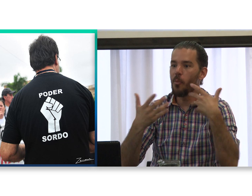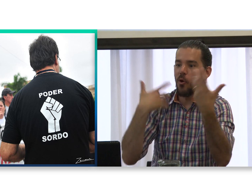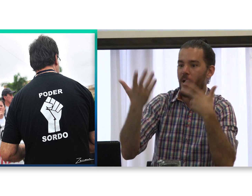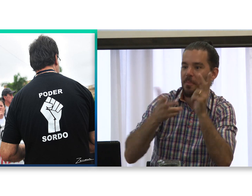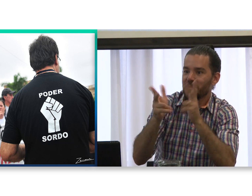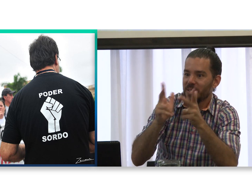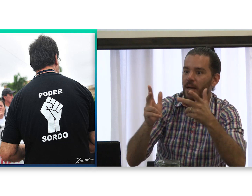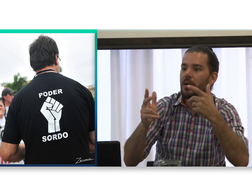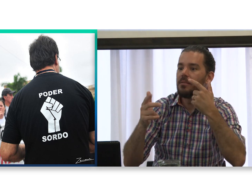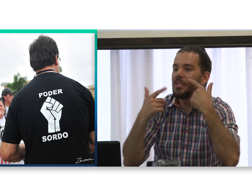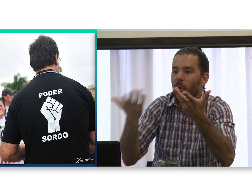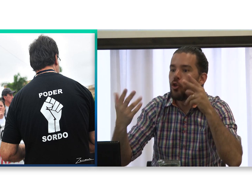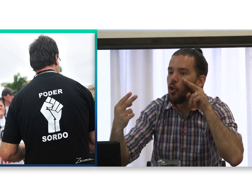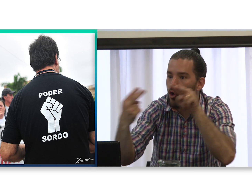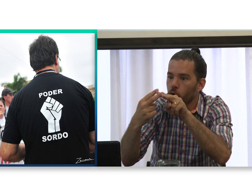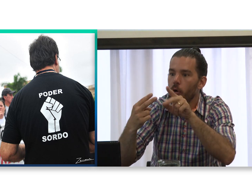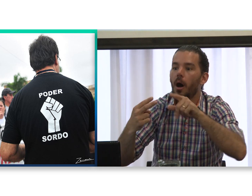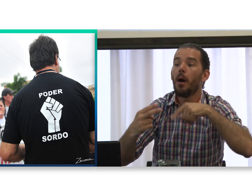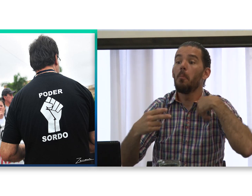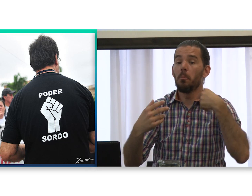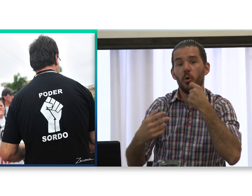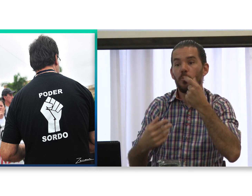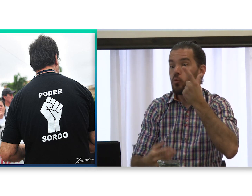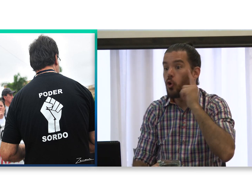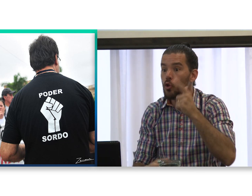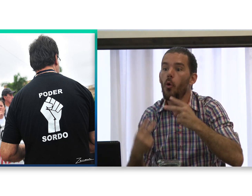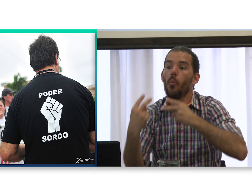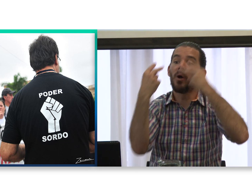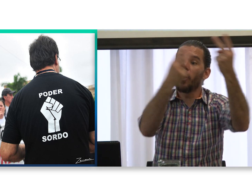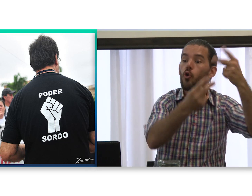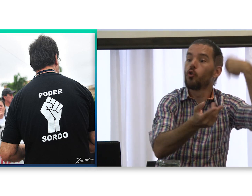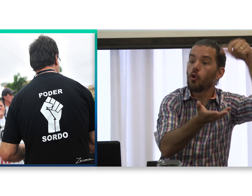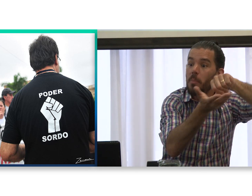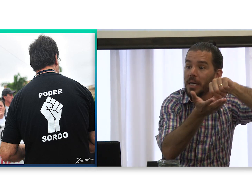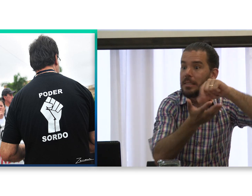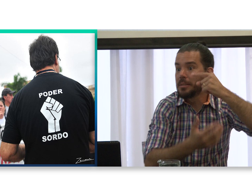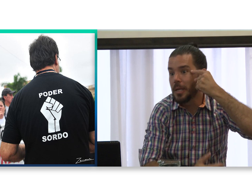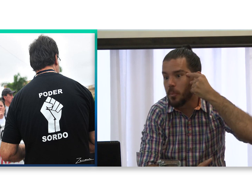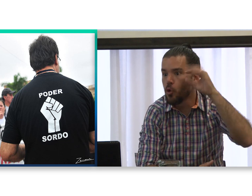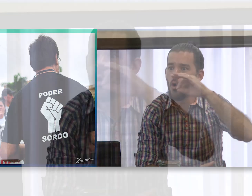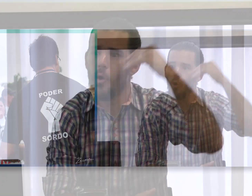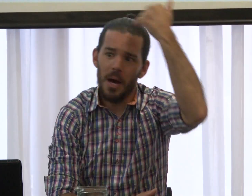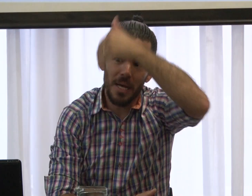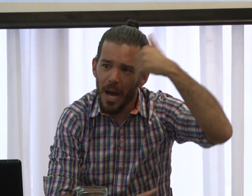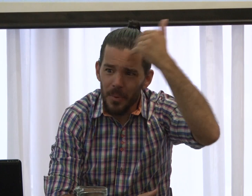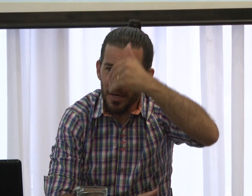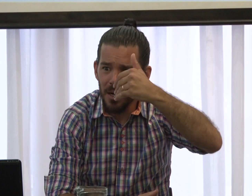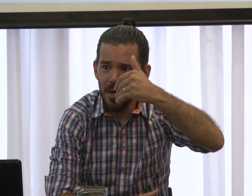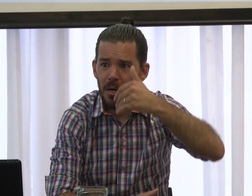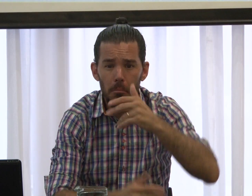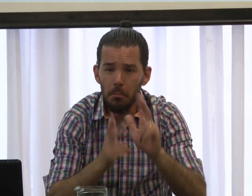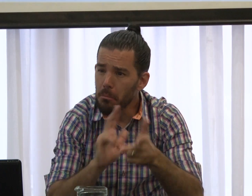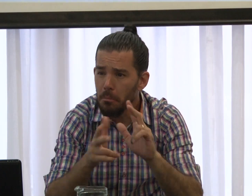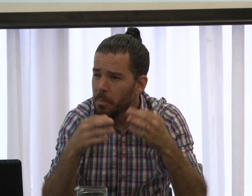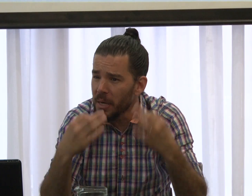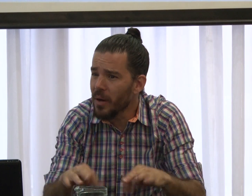En la primera escuela de sordos aquí en Argentina fue... Nati, ¿querés contar vos? Sí. Un poquito antes voy a